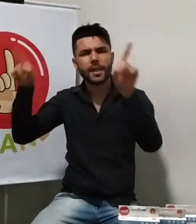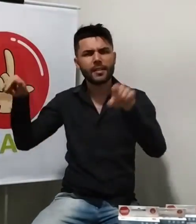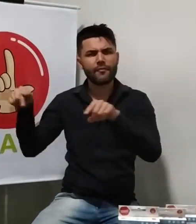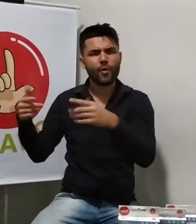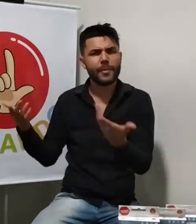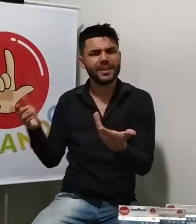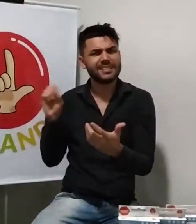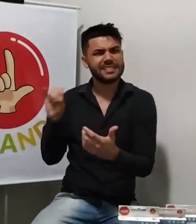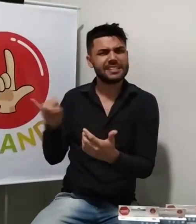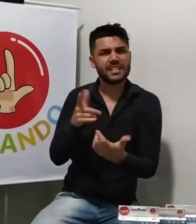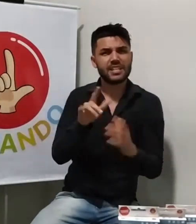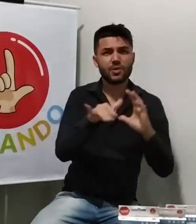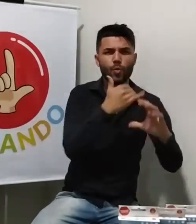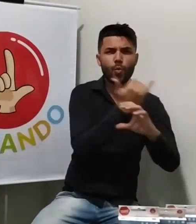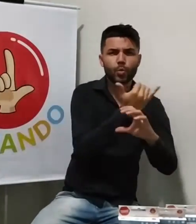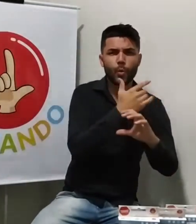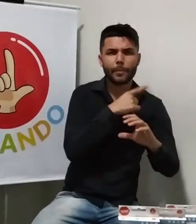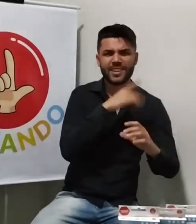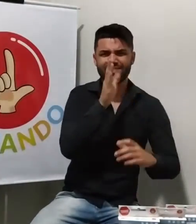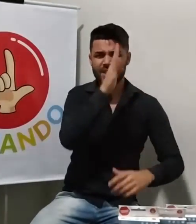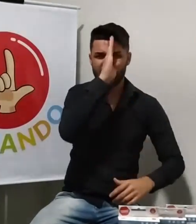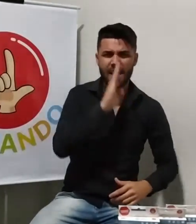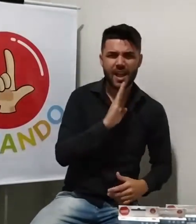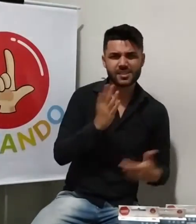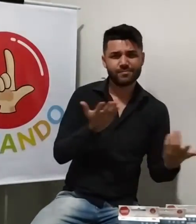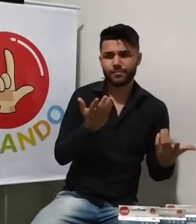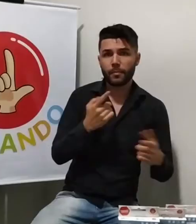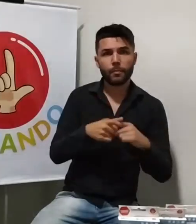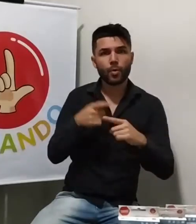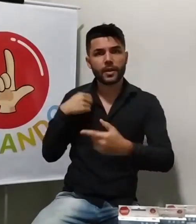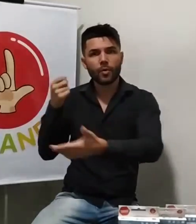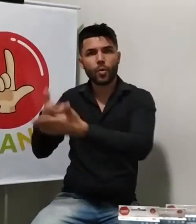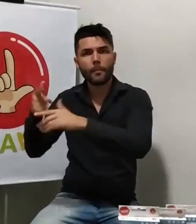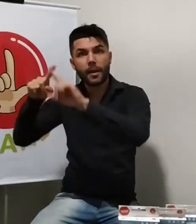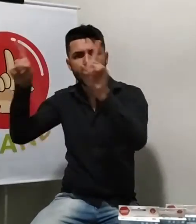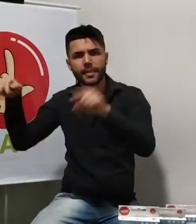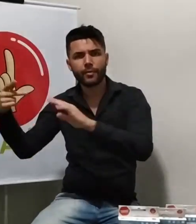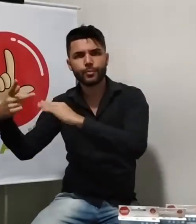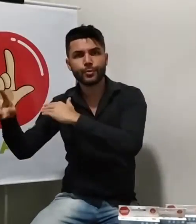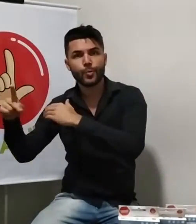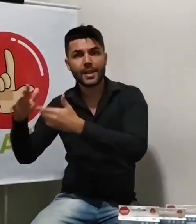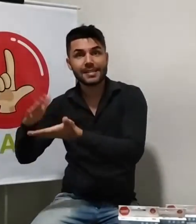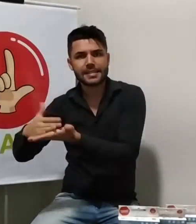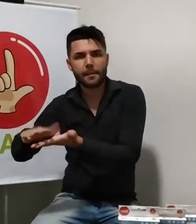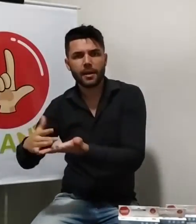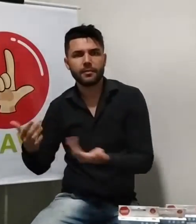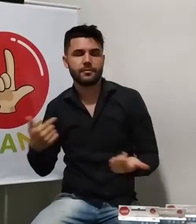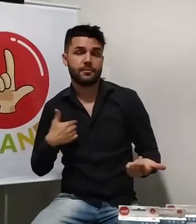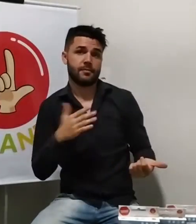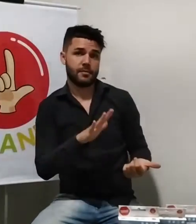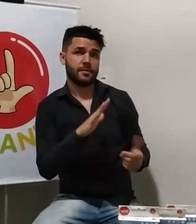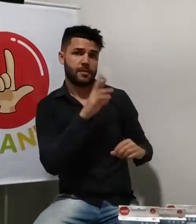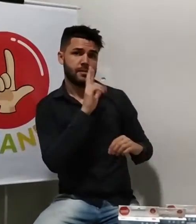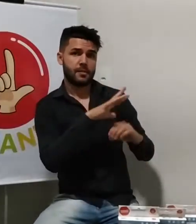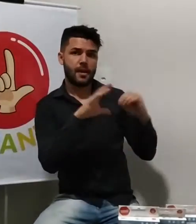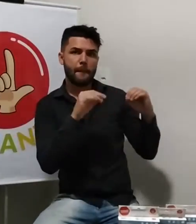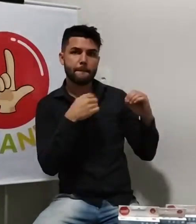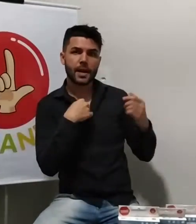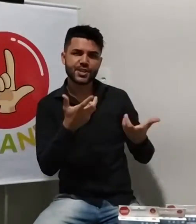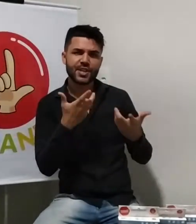distribuir num monte de canal, mas o hub é aqui, você tem que ter o controle desse negócio aqui, porque... Ok, a Band comprou a ideia. Aí tu foi pra outra ponta que foi